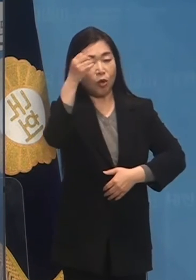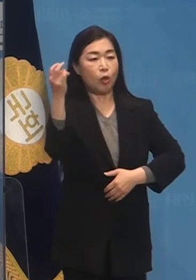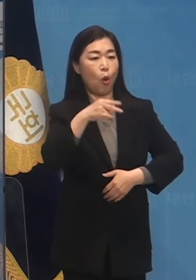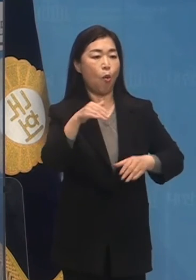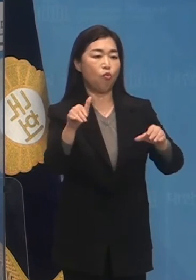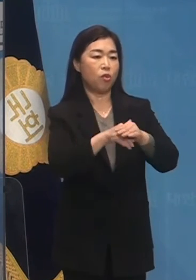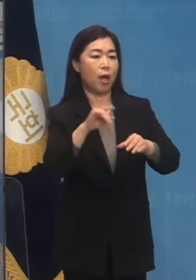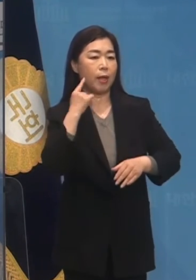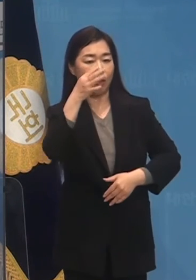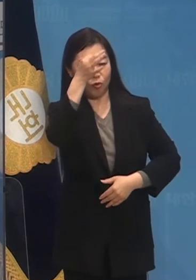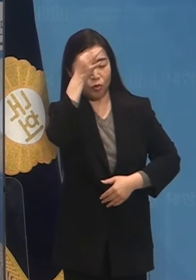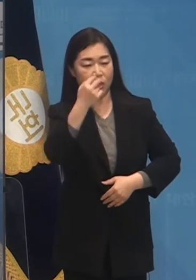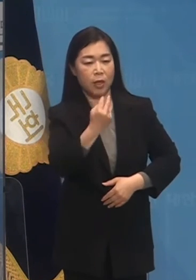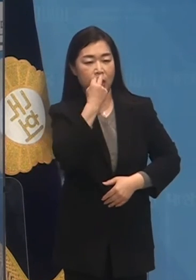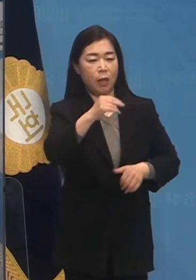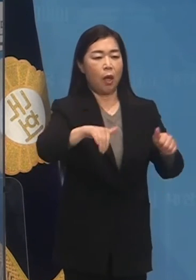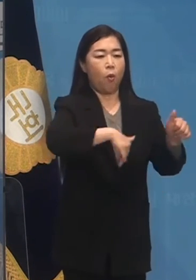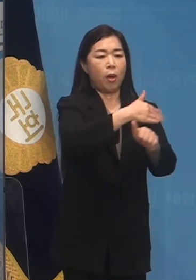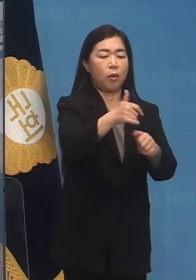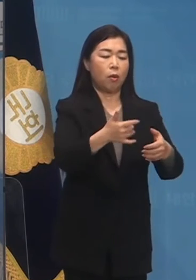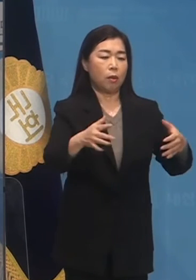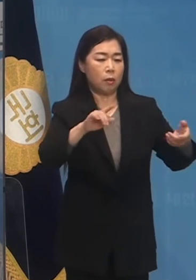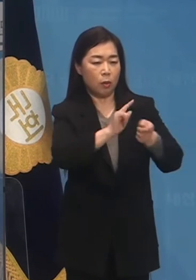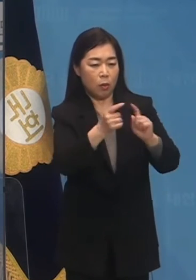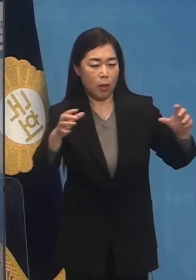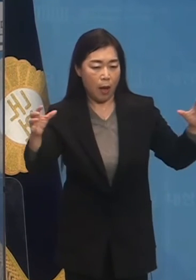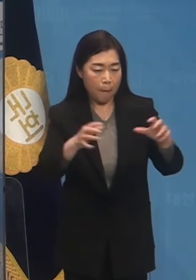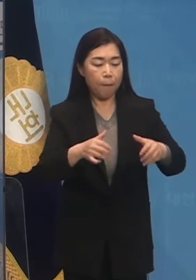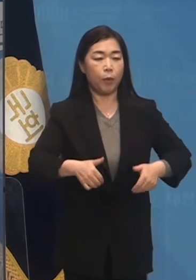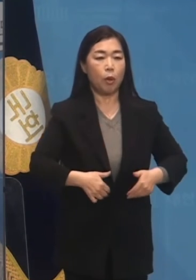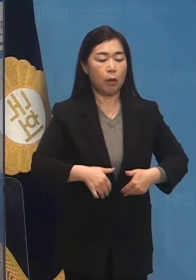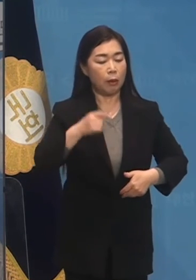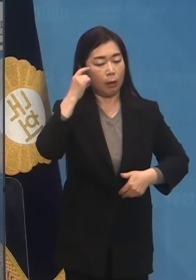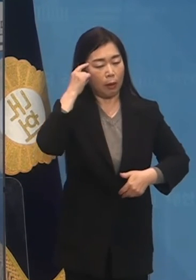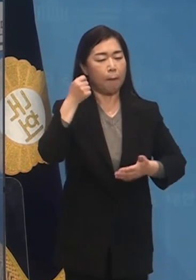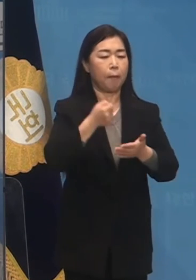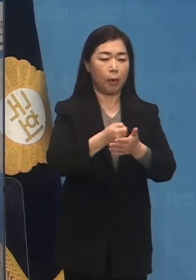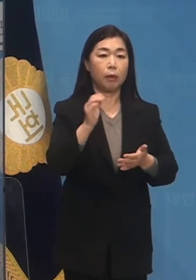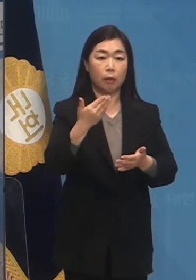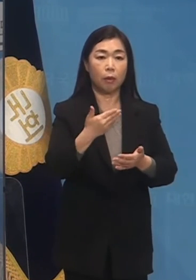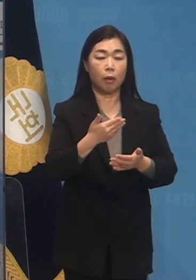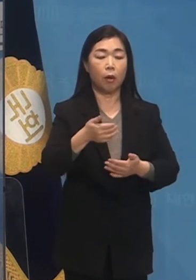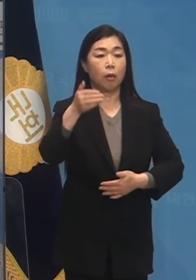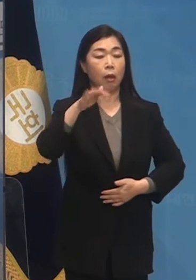생태환경이 융합되어 한다는 소신을 갖게 되었습니다. 저의